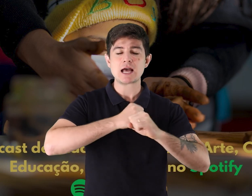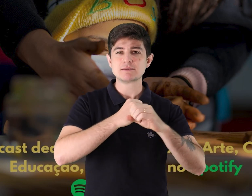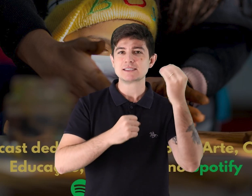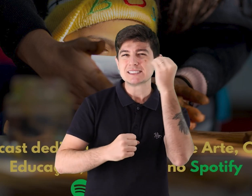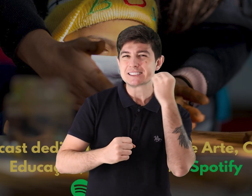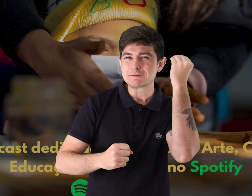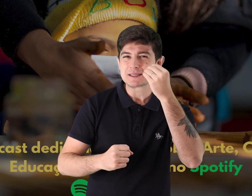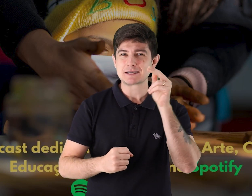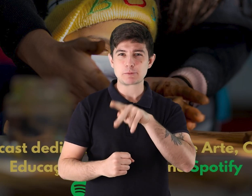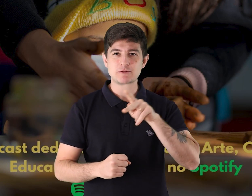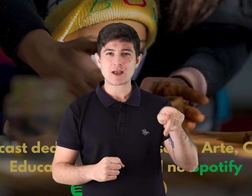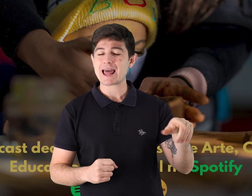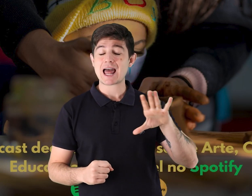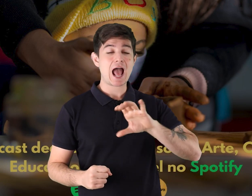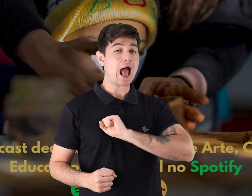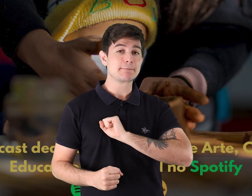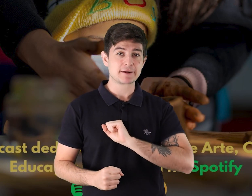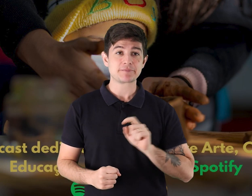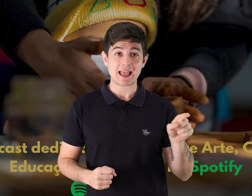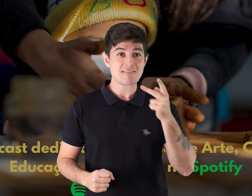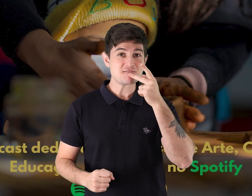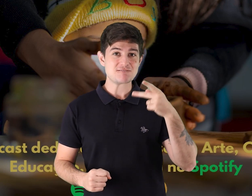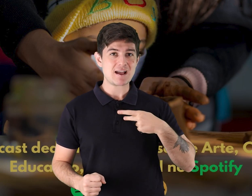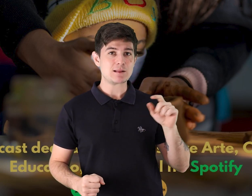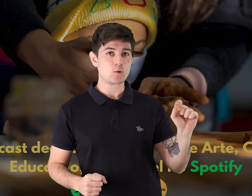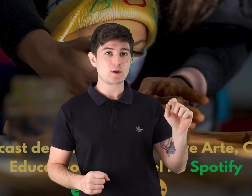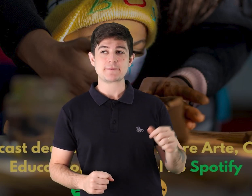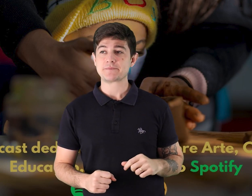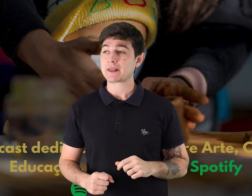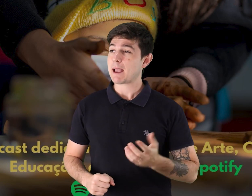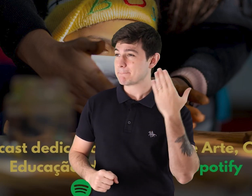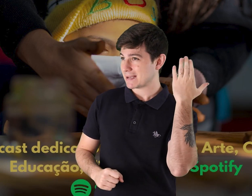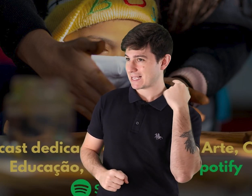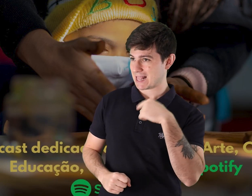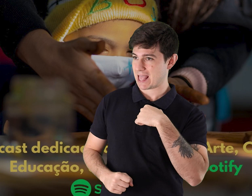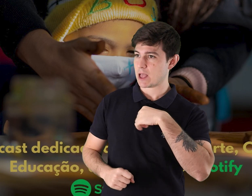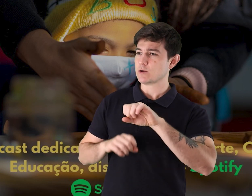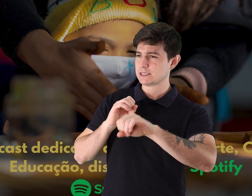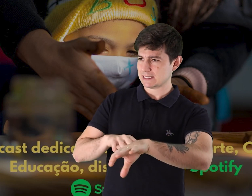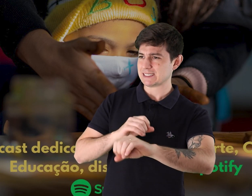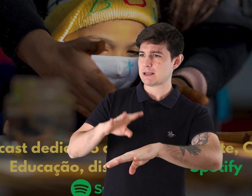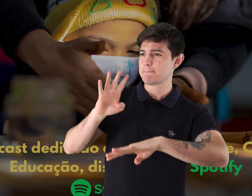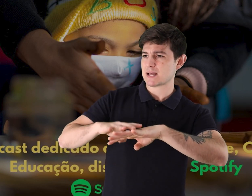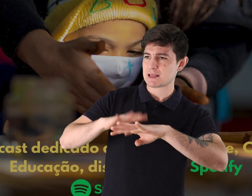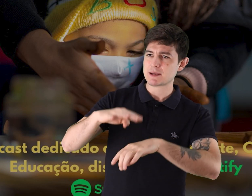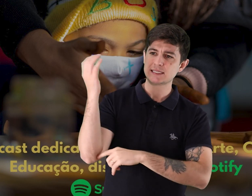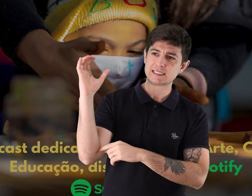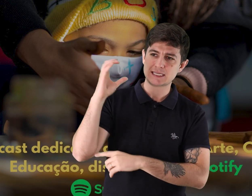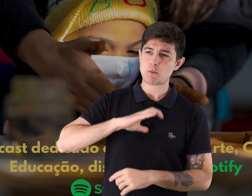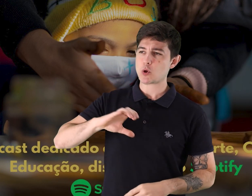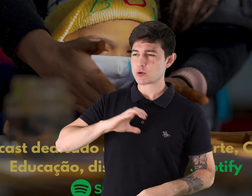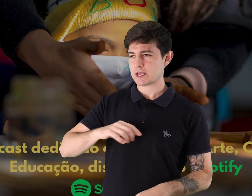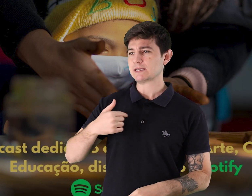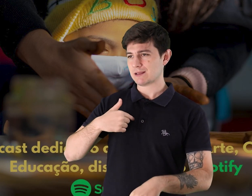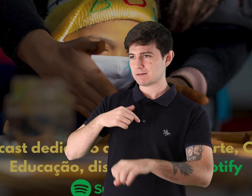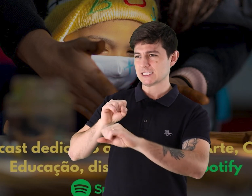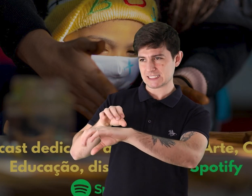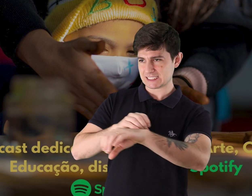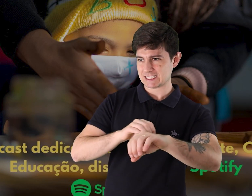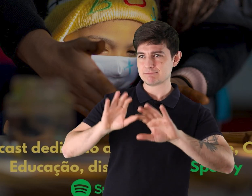sala de aula. E ela diz assim: sabe, Márcia, antigamente eu ensinava matemática,